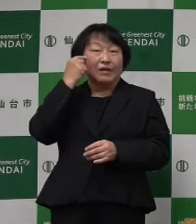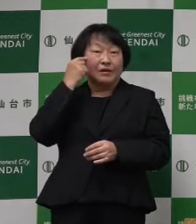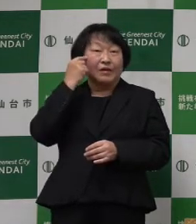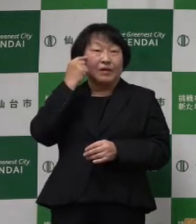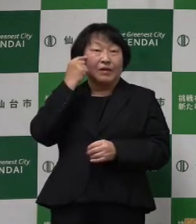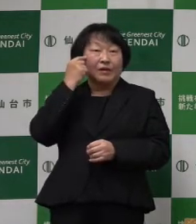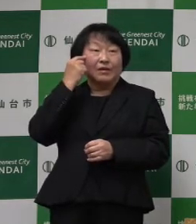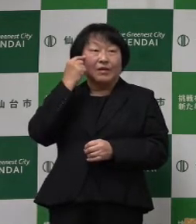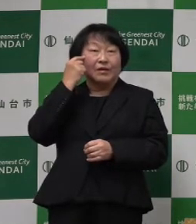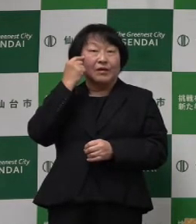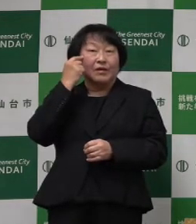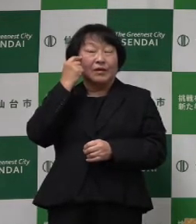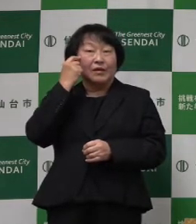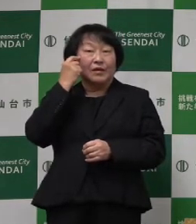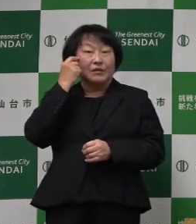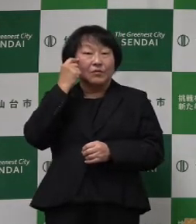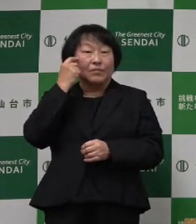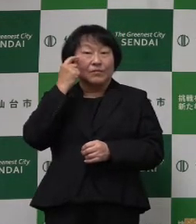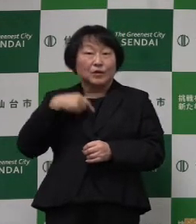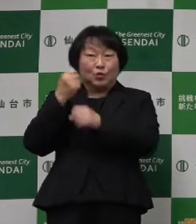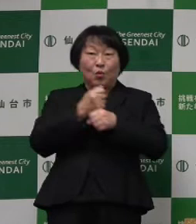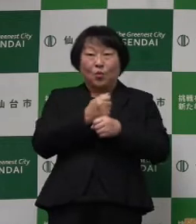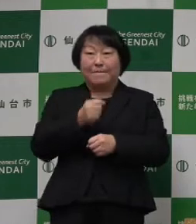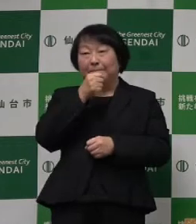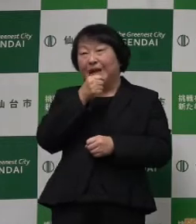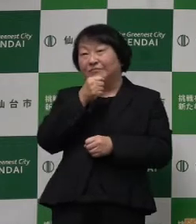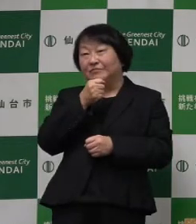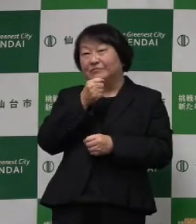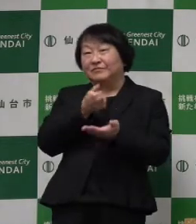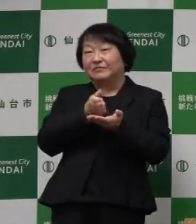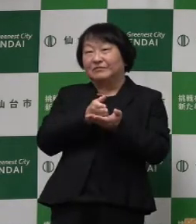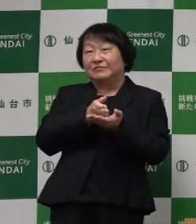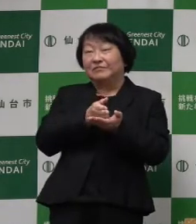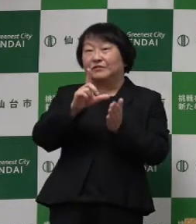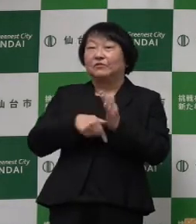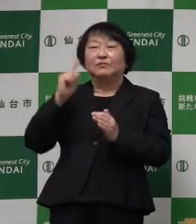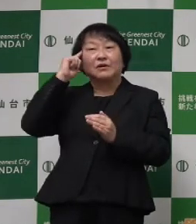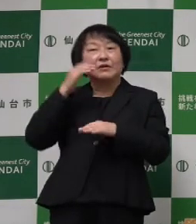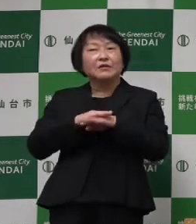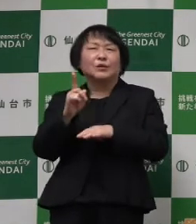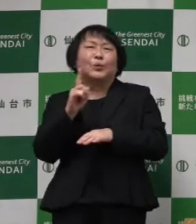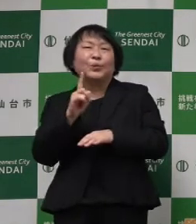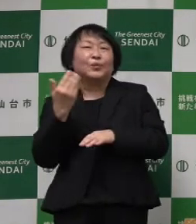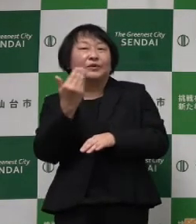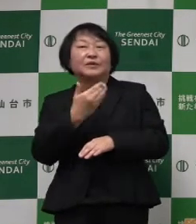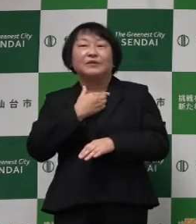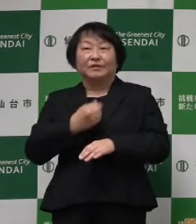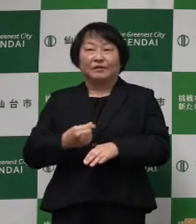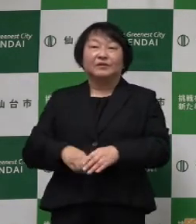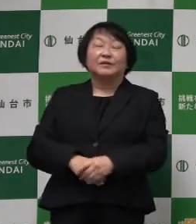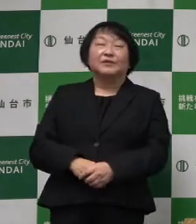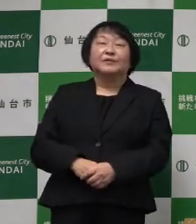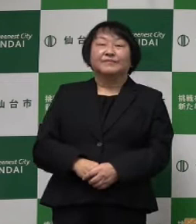でのマイクの握り方をされたのか、お考えを教えていただけますでしょうか。